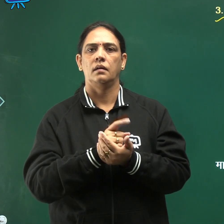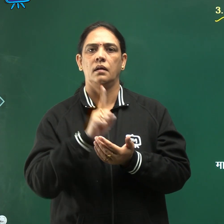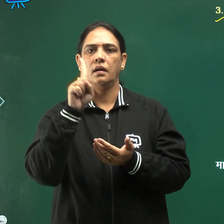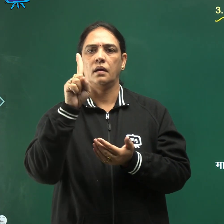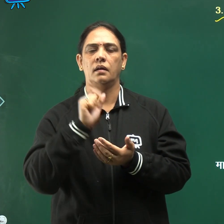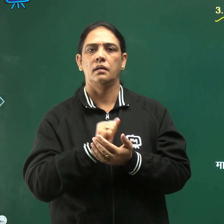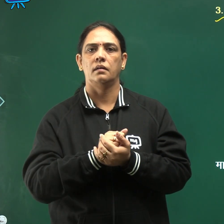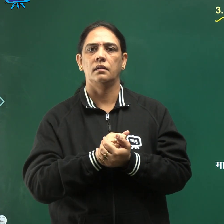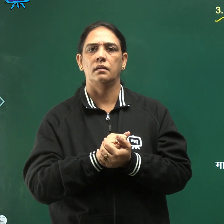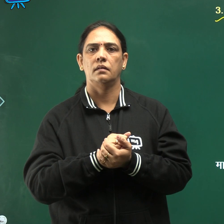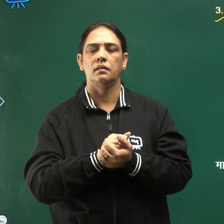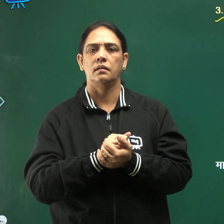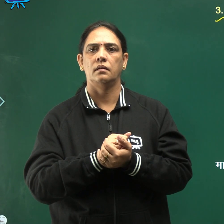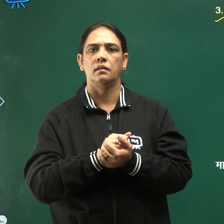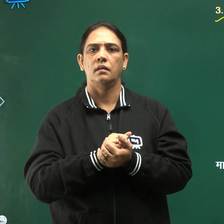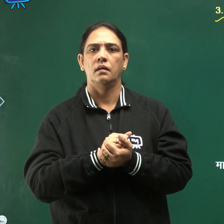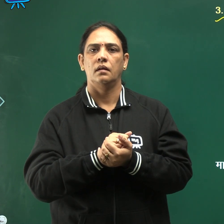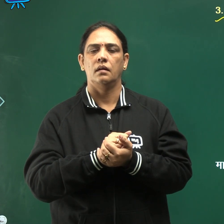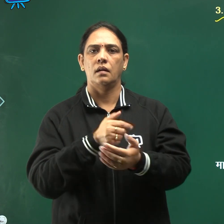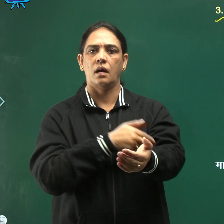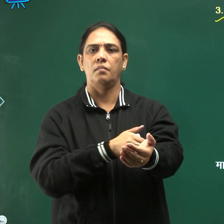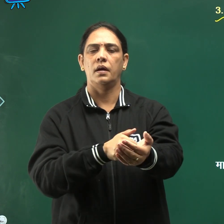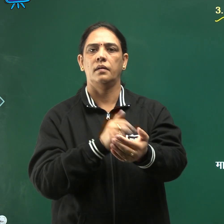एक केंद्र परिवर्ती का